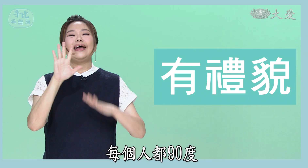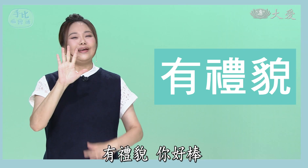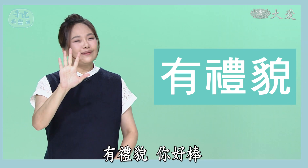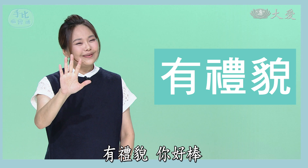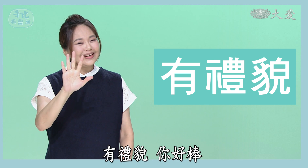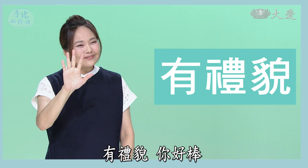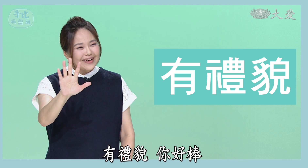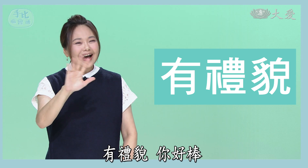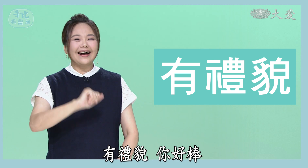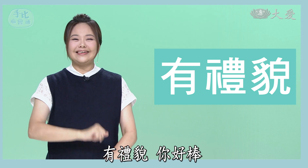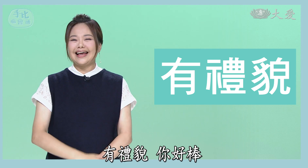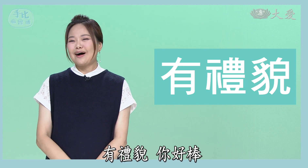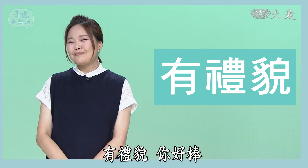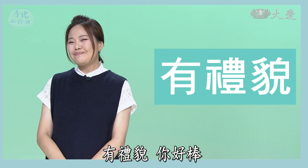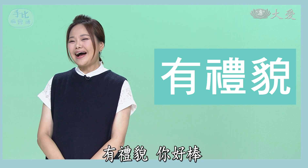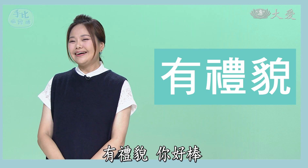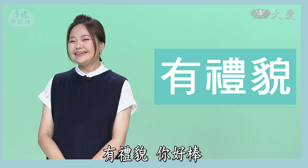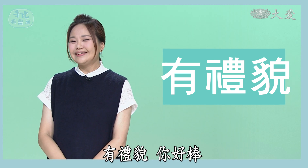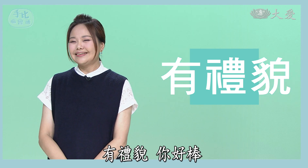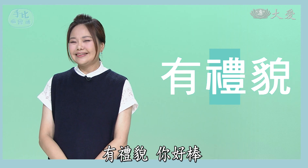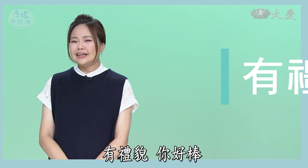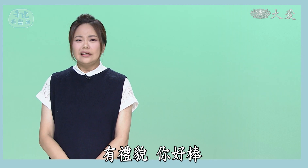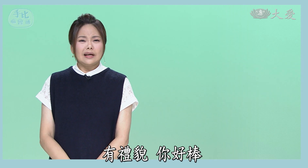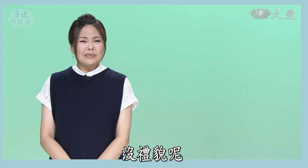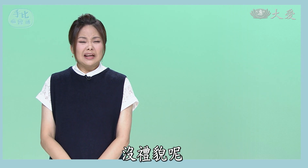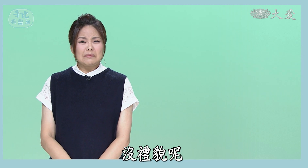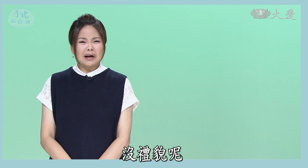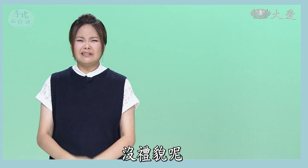有礼貌，你好棒哦。那没礼貌呢？